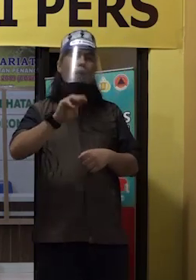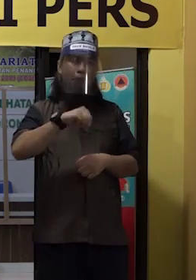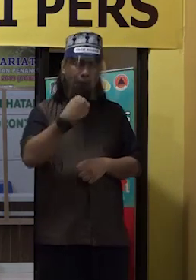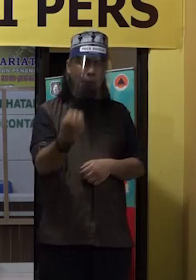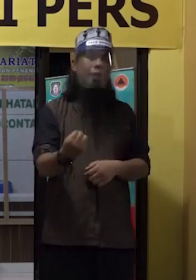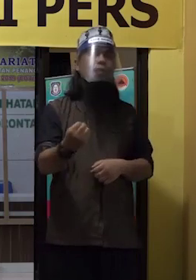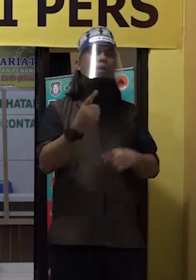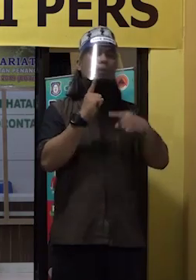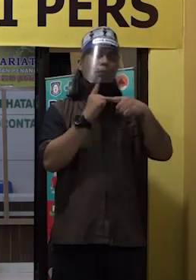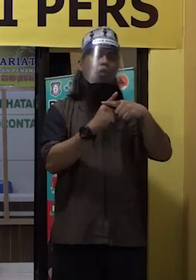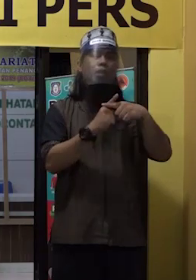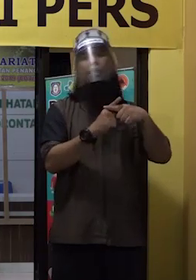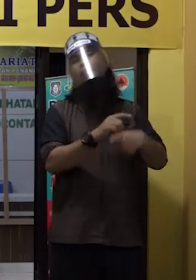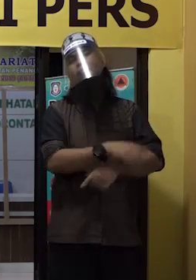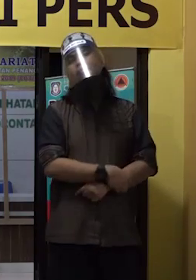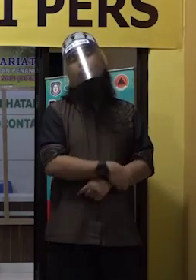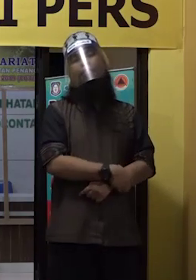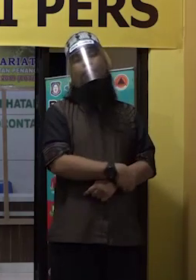tetap positif.